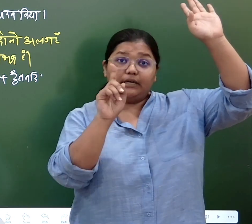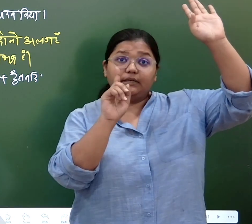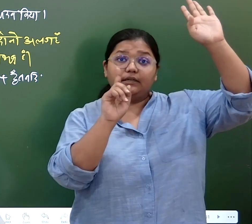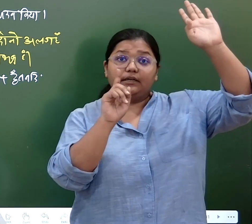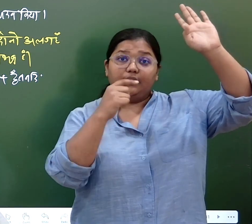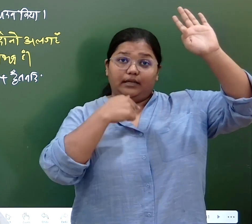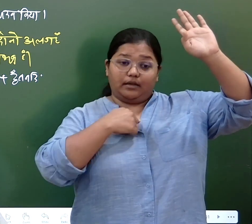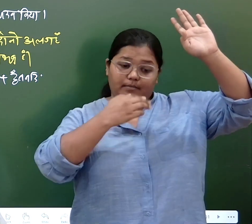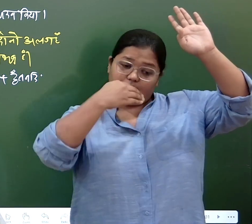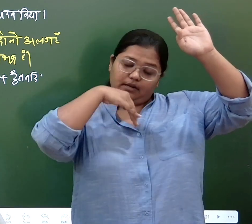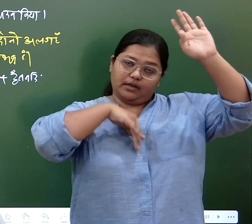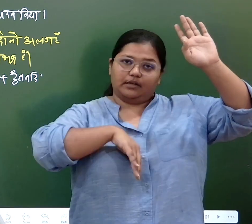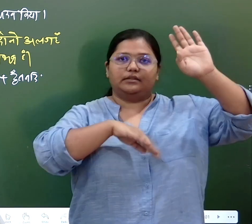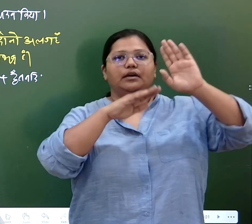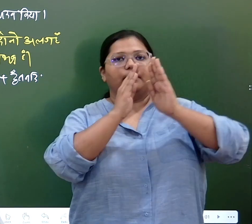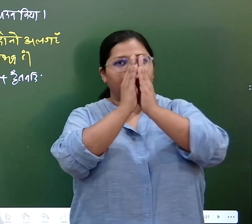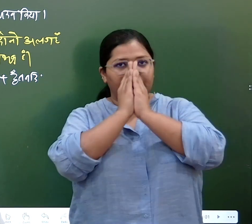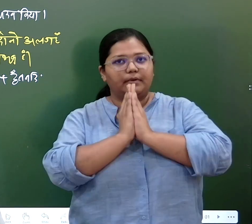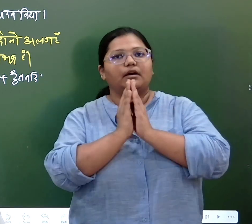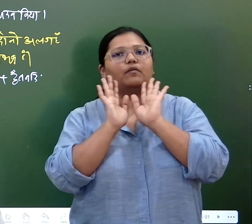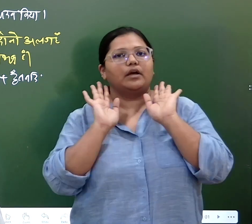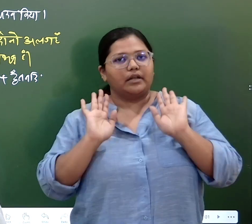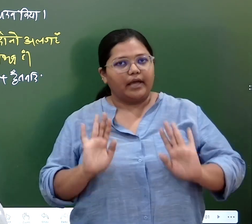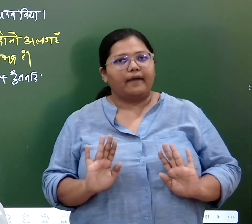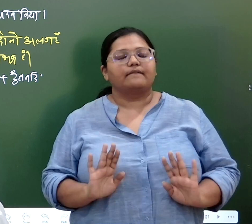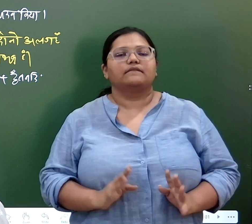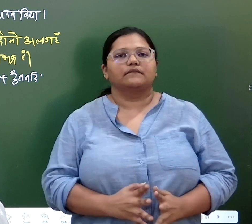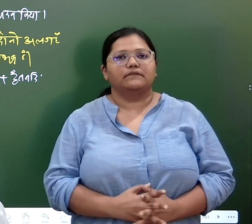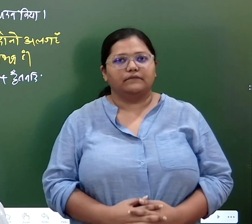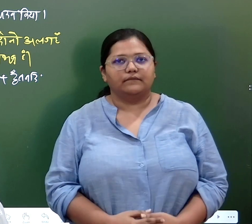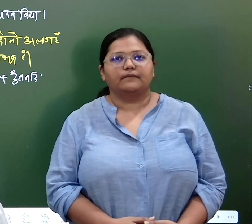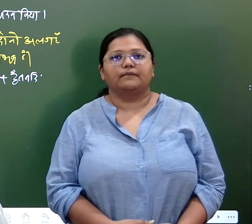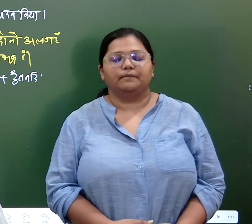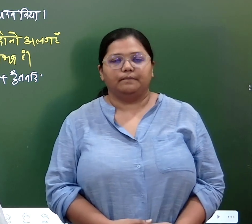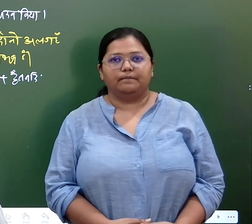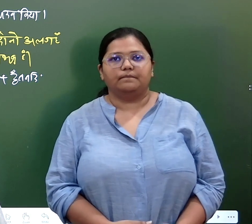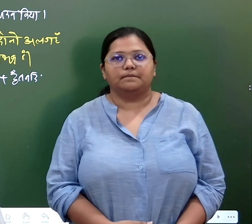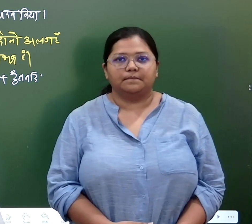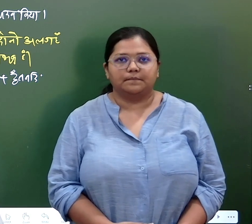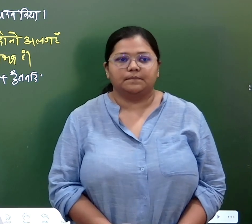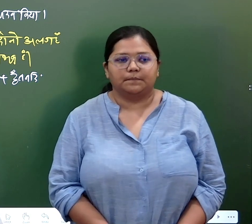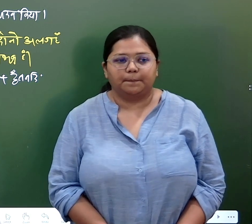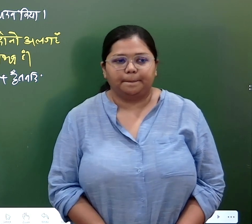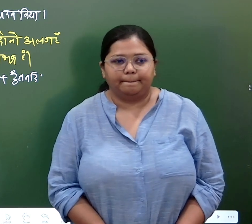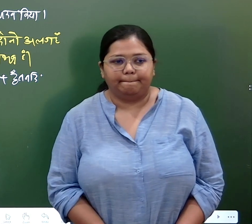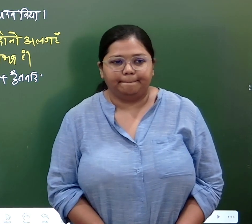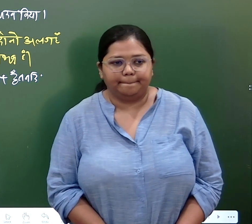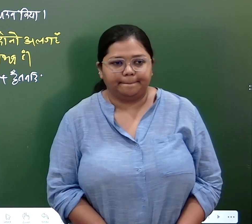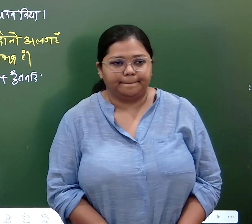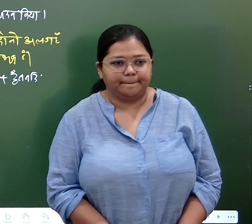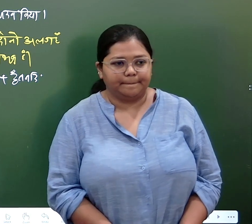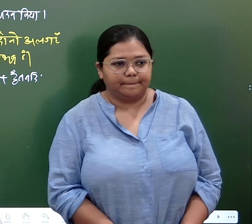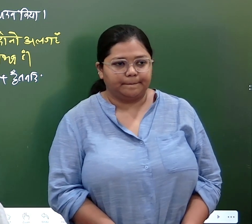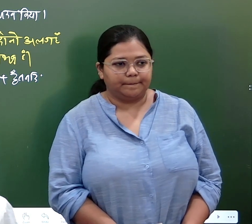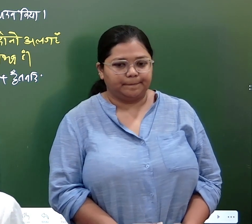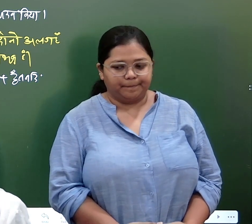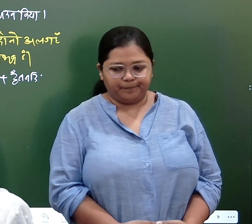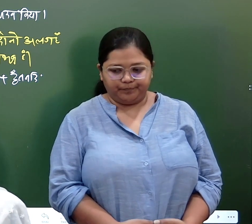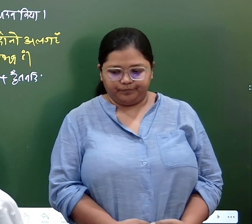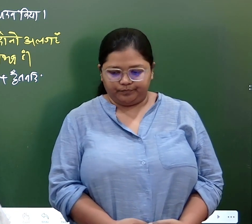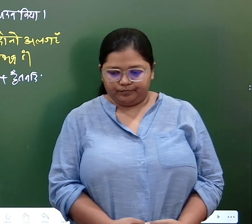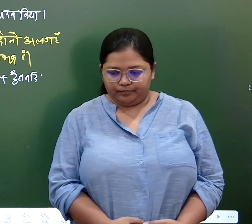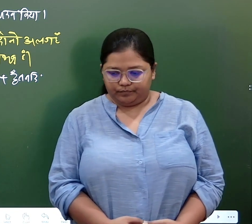ना, इसके अलावा लेकिन आत्मा जीव एवं जगत अपना पृथक अस्तित्व नहीं रखते हैं, ठीक